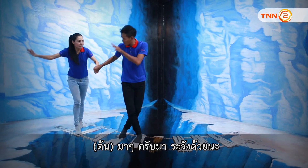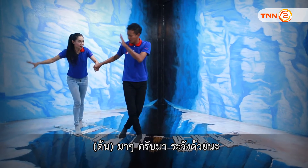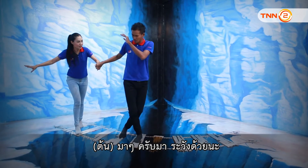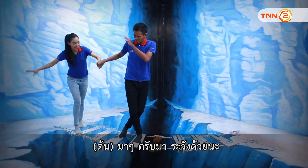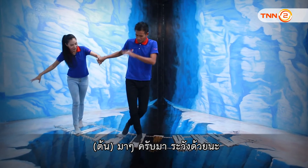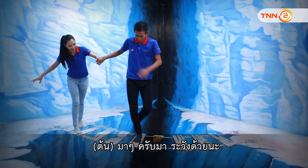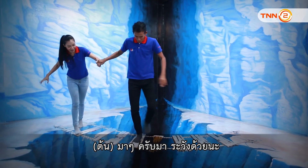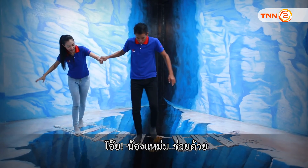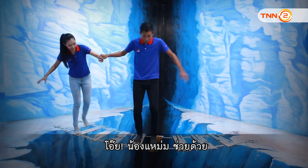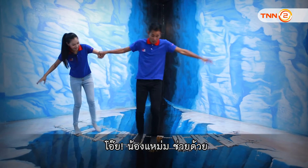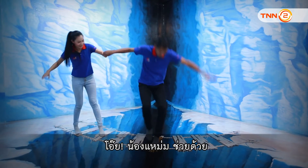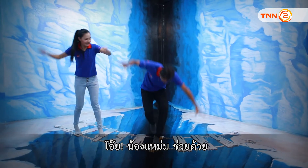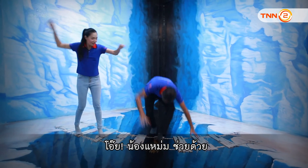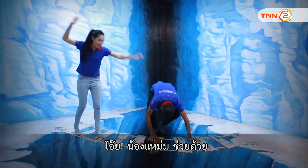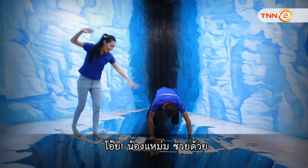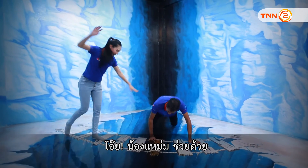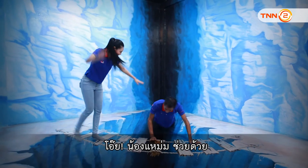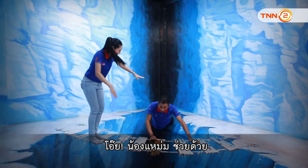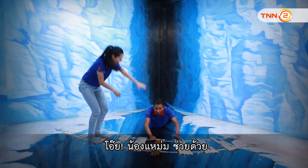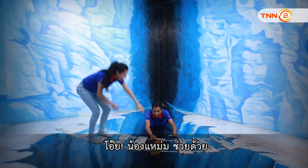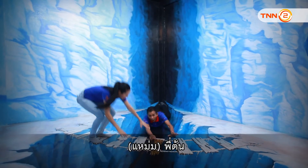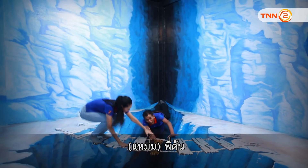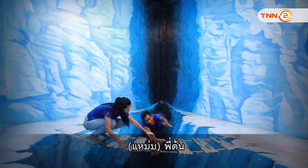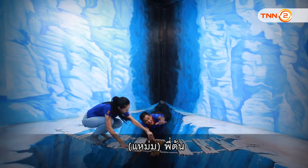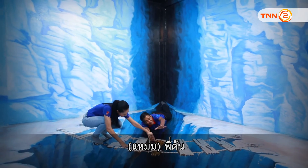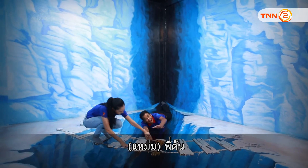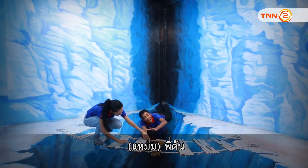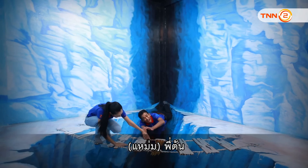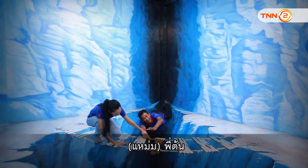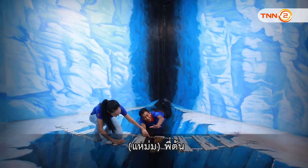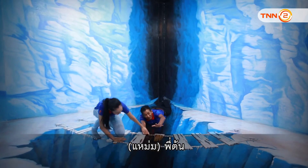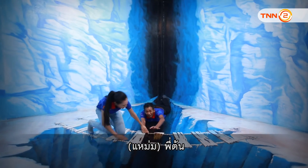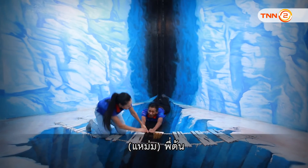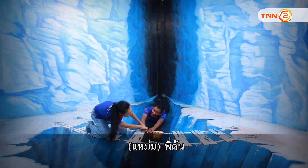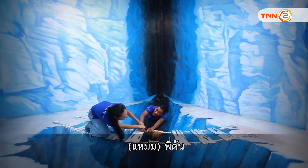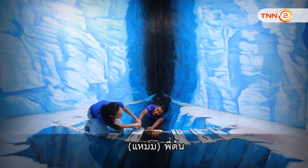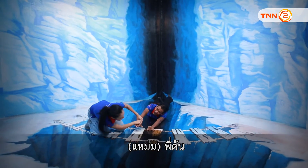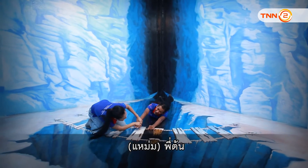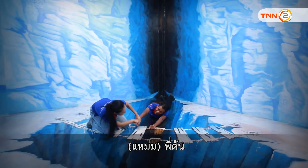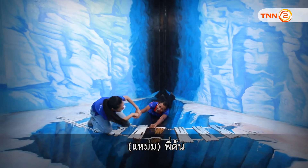โอเคโอเคโอเค โอ้ยน้องแหม่มช่วยด้วย พี่ต้นพี่ต้นพี่ต้น